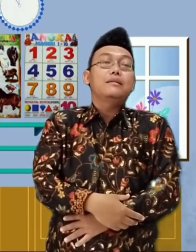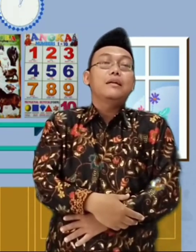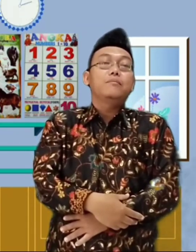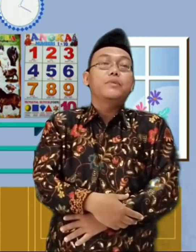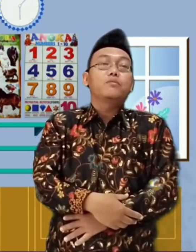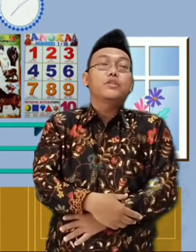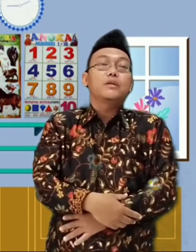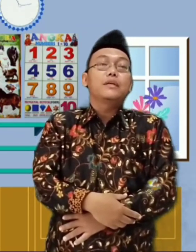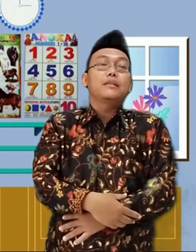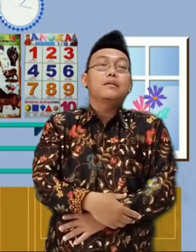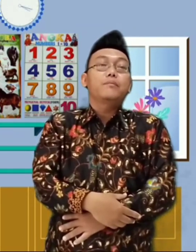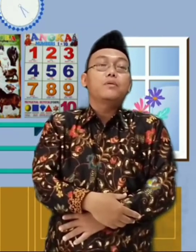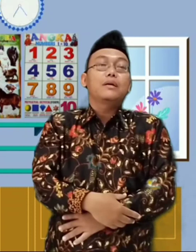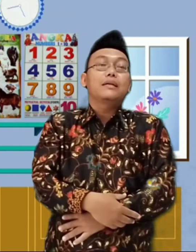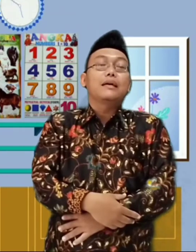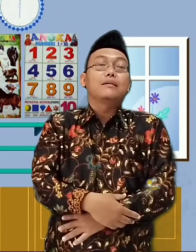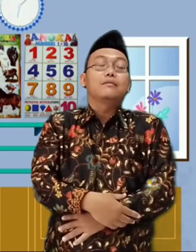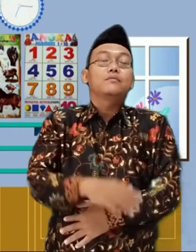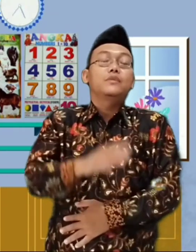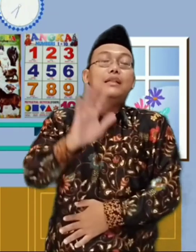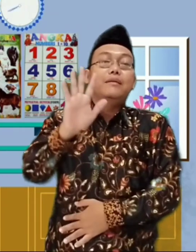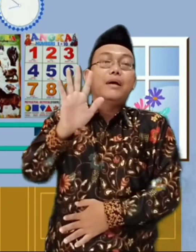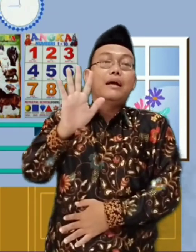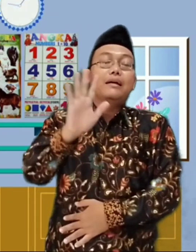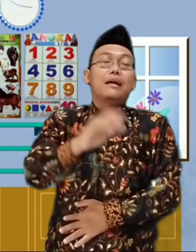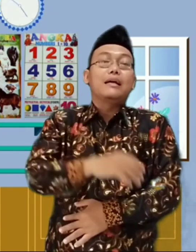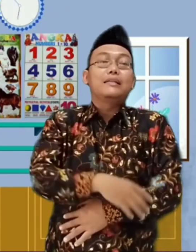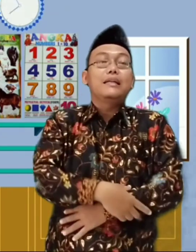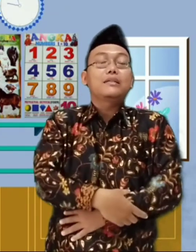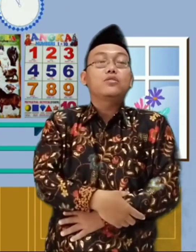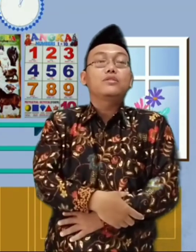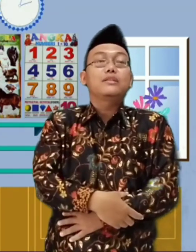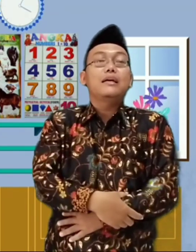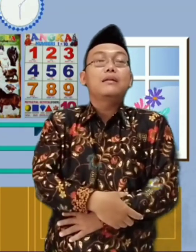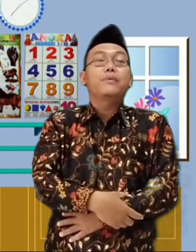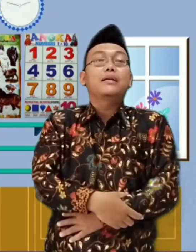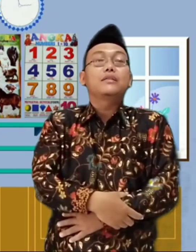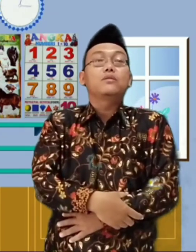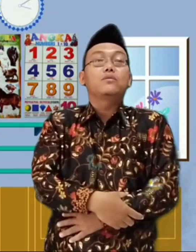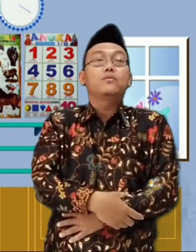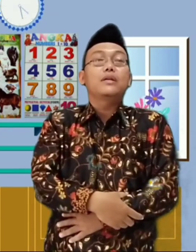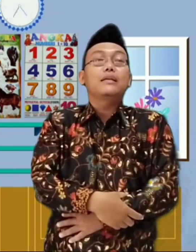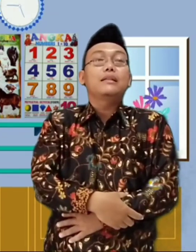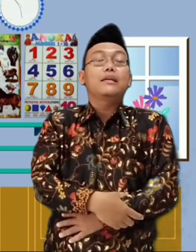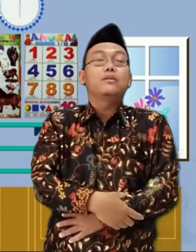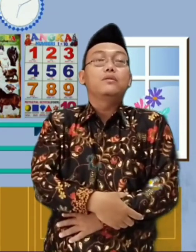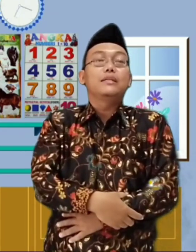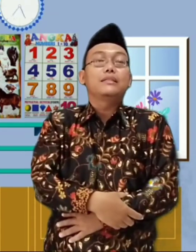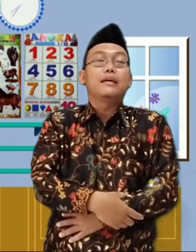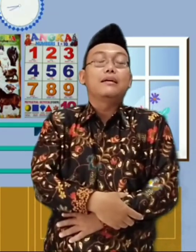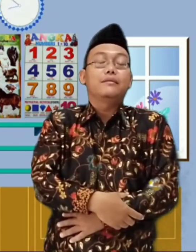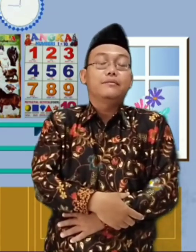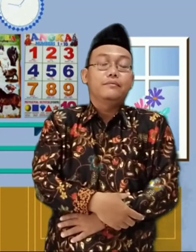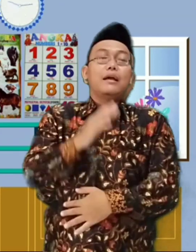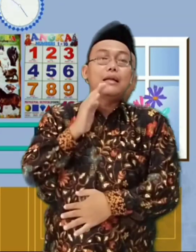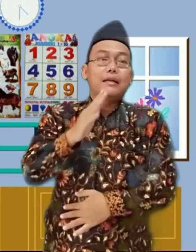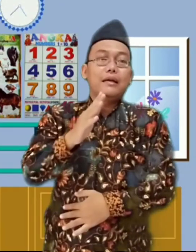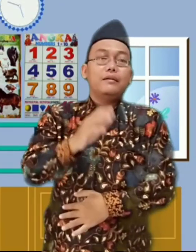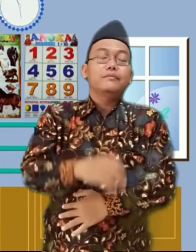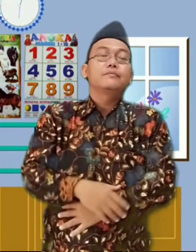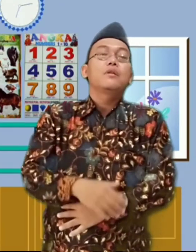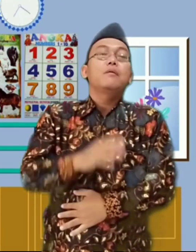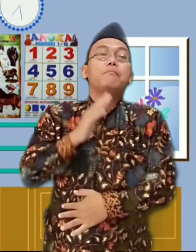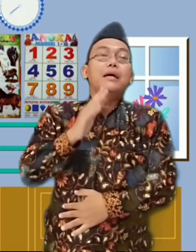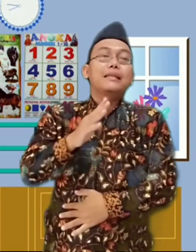kebijaksanaan dalam permusyawaratan perwakilan. 5. Keadilan sosial bagi seluruh rakyat Indonesia.